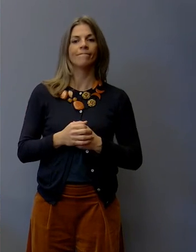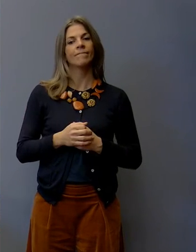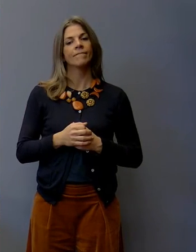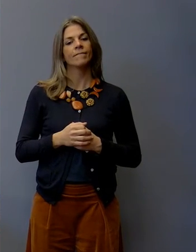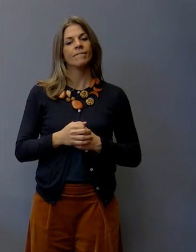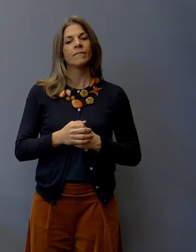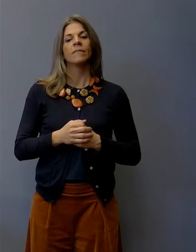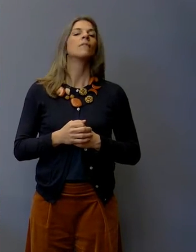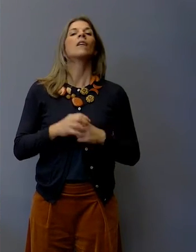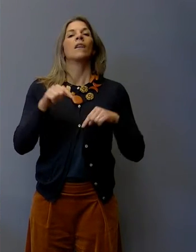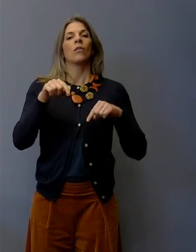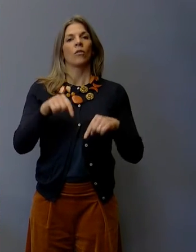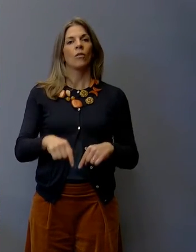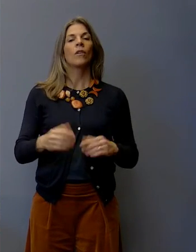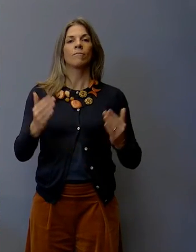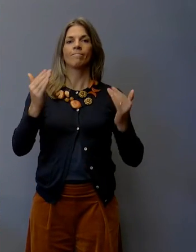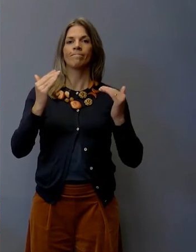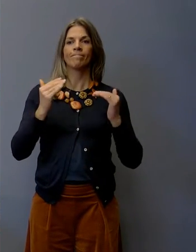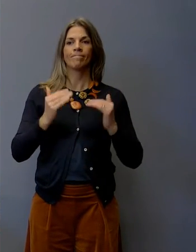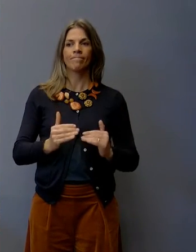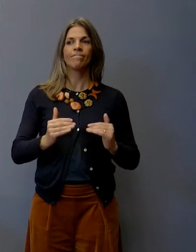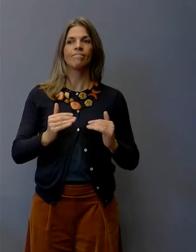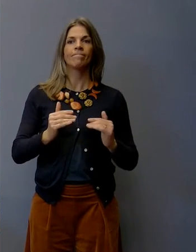attenzione pongo ora in votazione